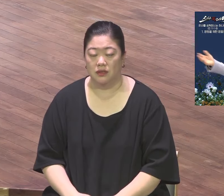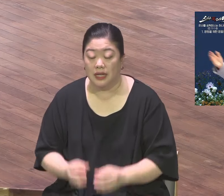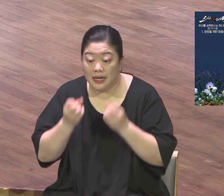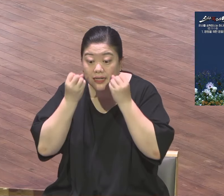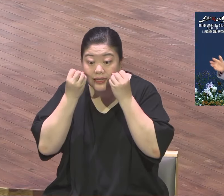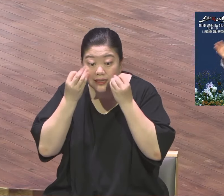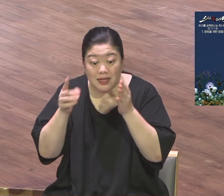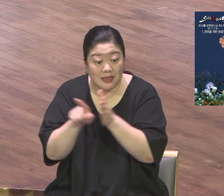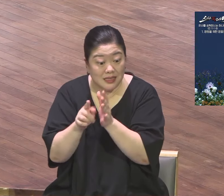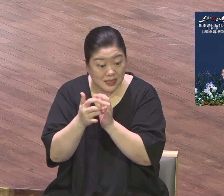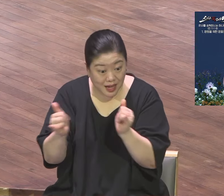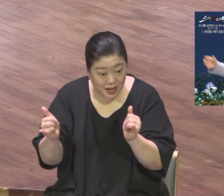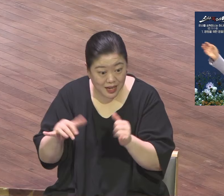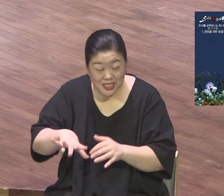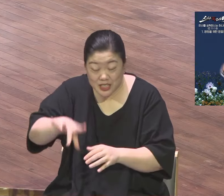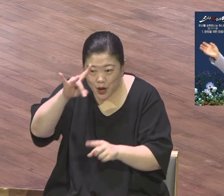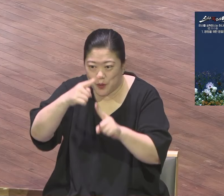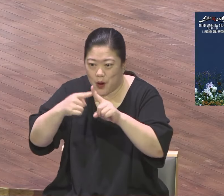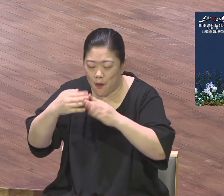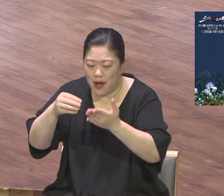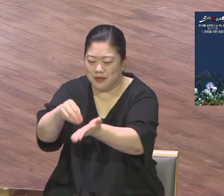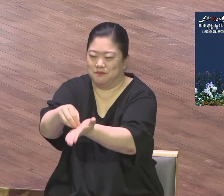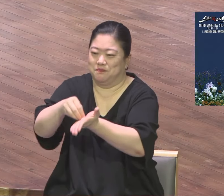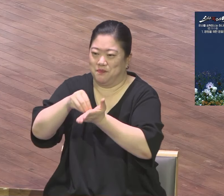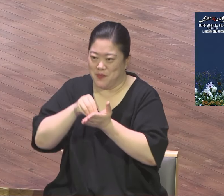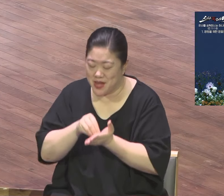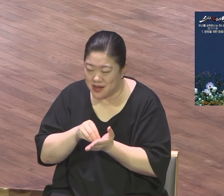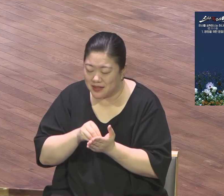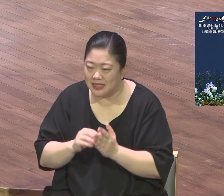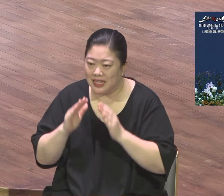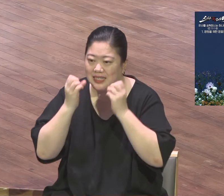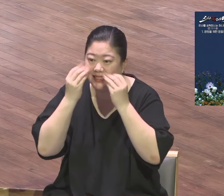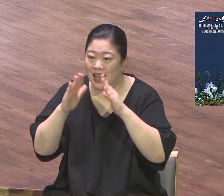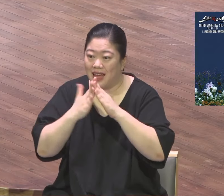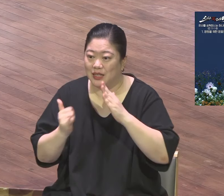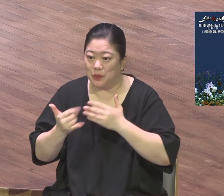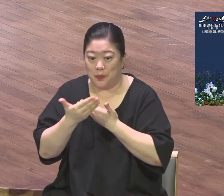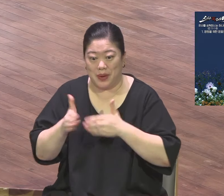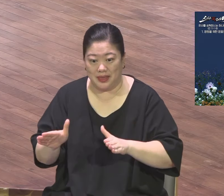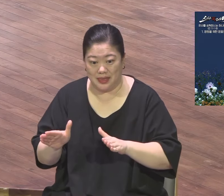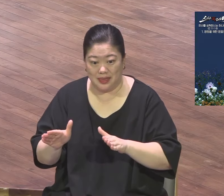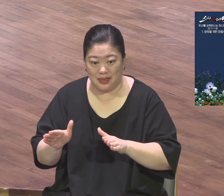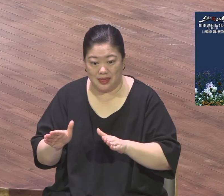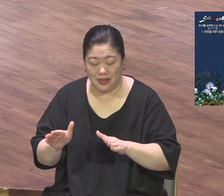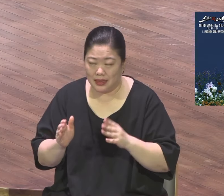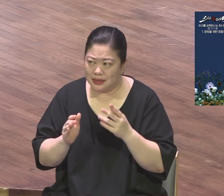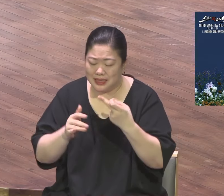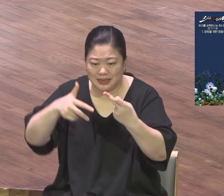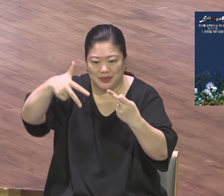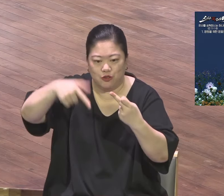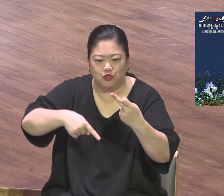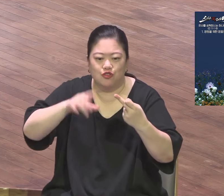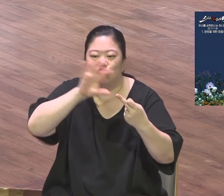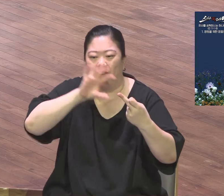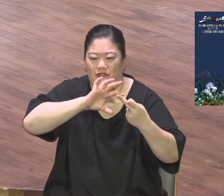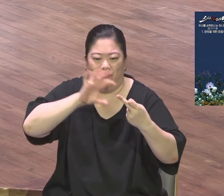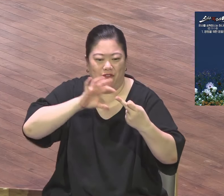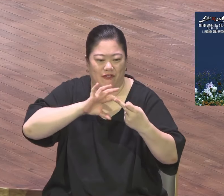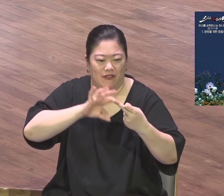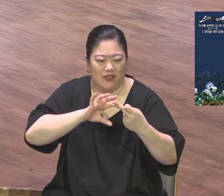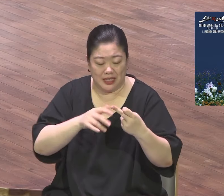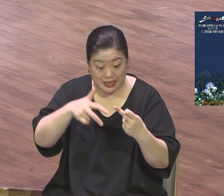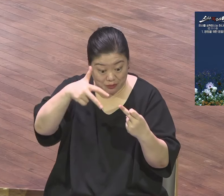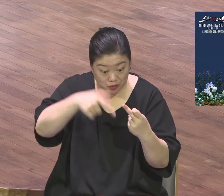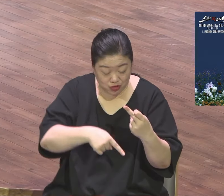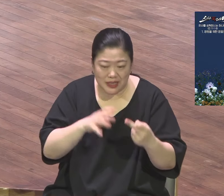막 예배만 엎드린 게 아니라 훈련 다 받는데 자기가 보고 놀랜대. 와이프가 이 권사님이